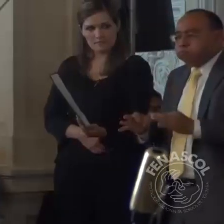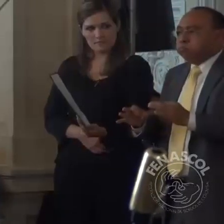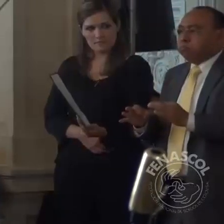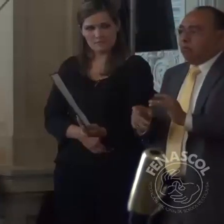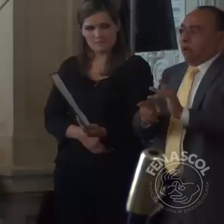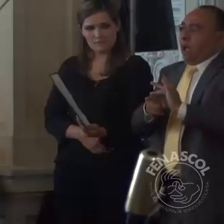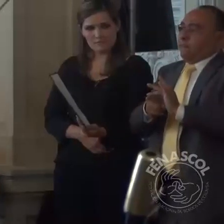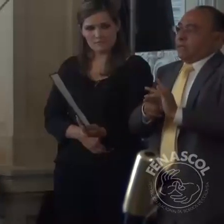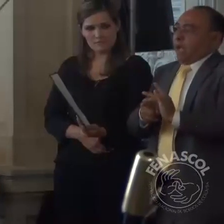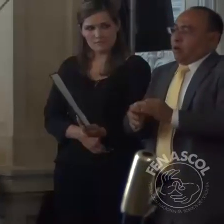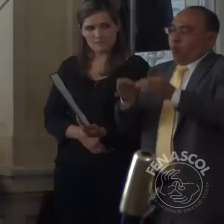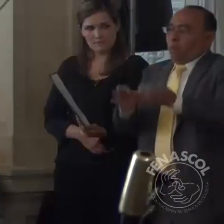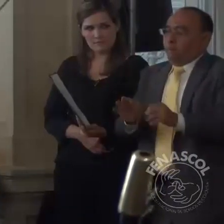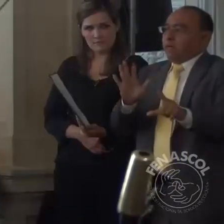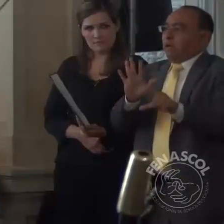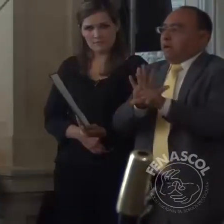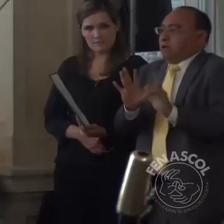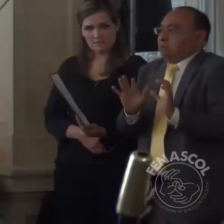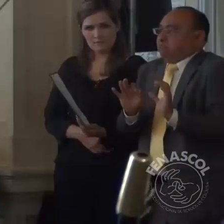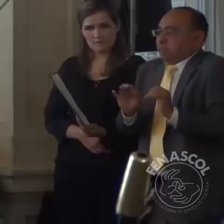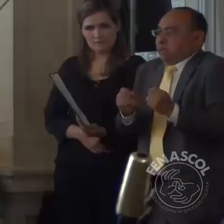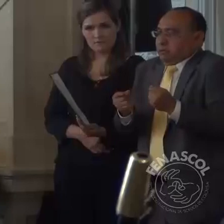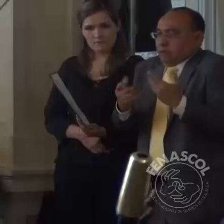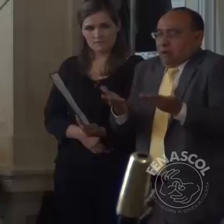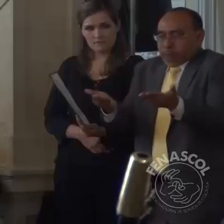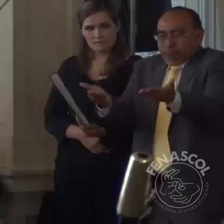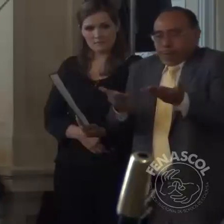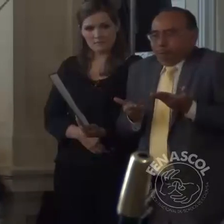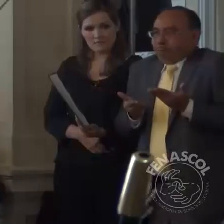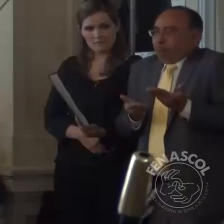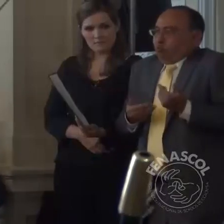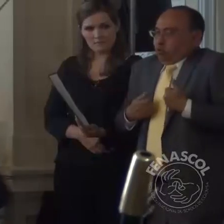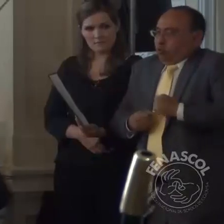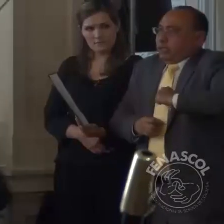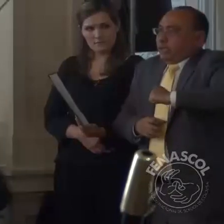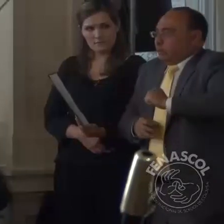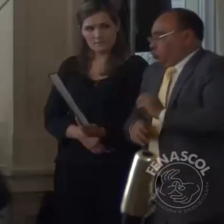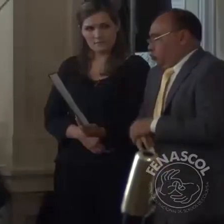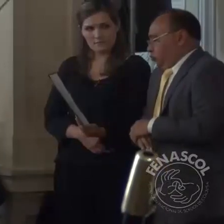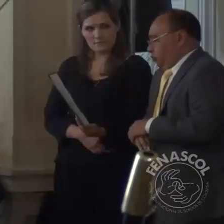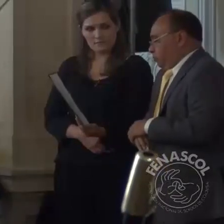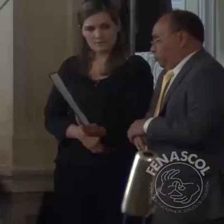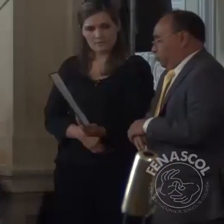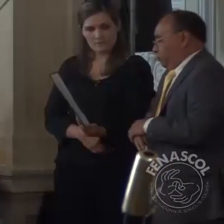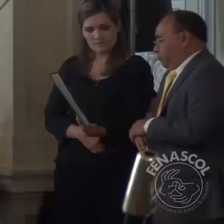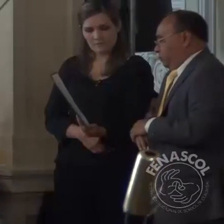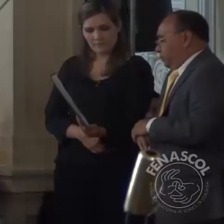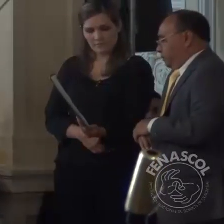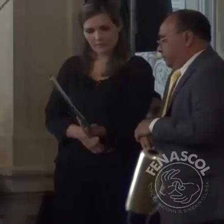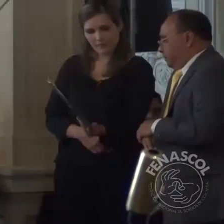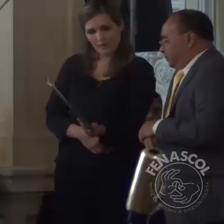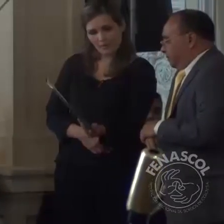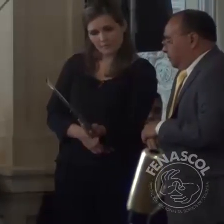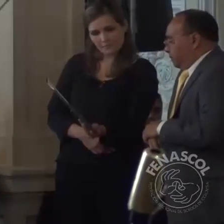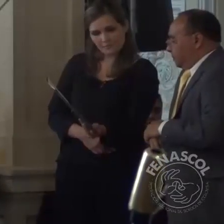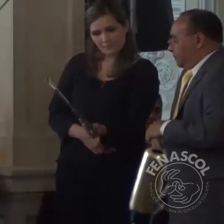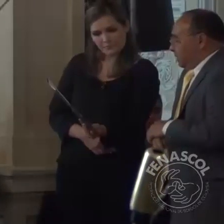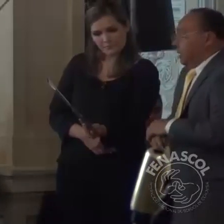ley, realmente esperamos que el Estado cumpla esta nueva ley.